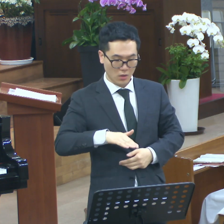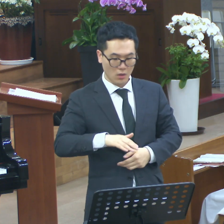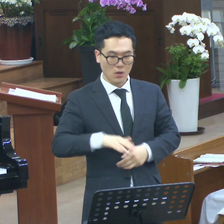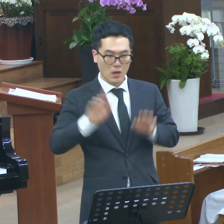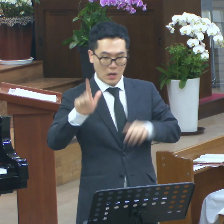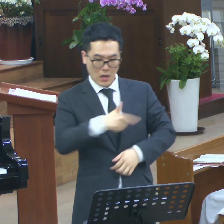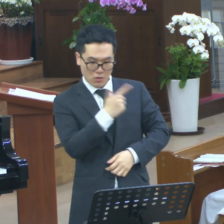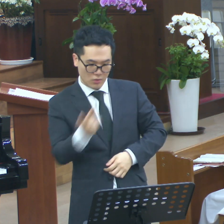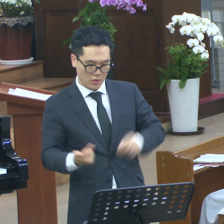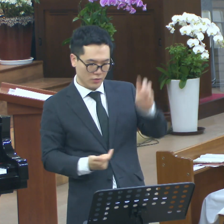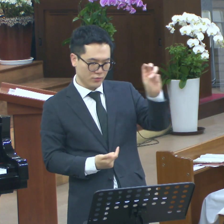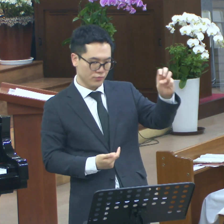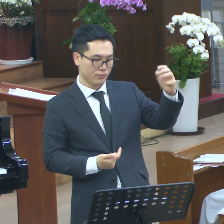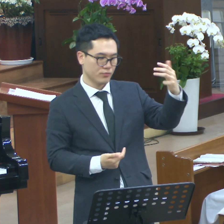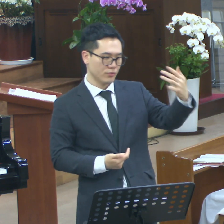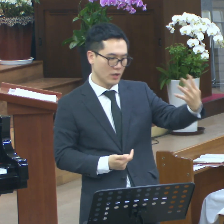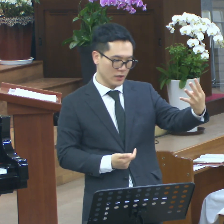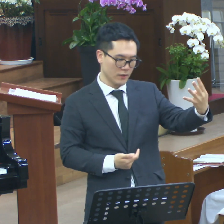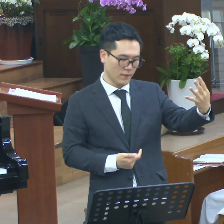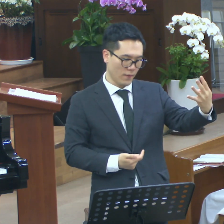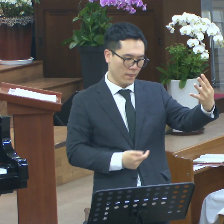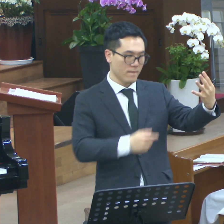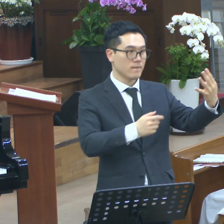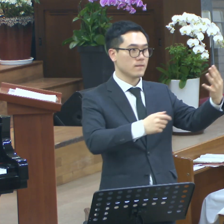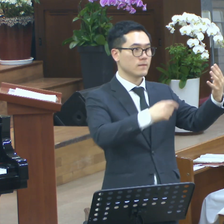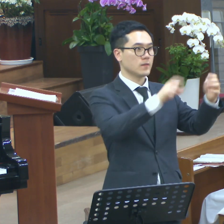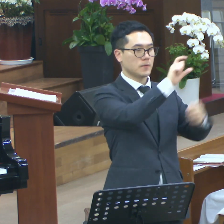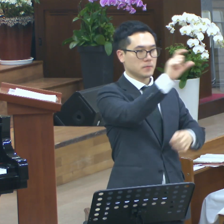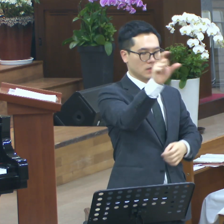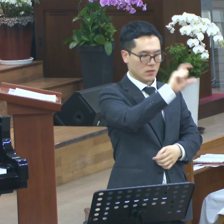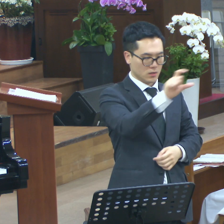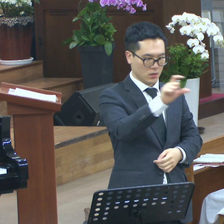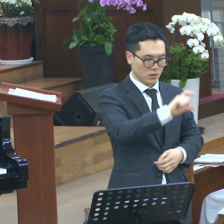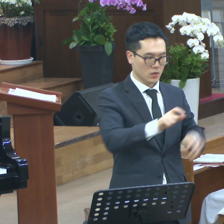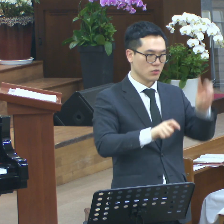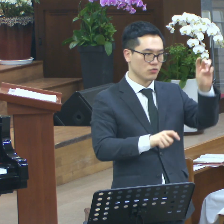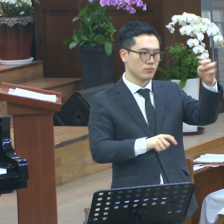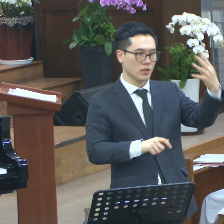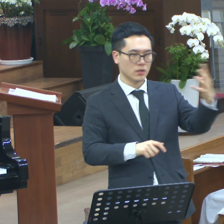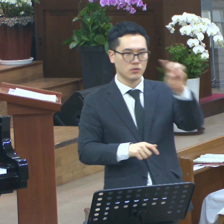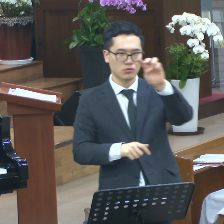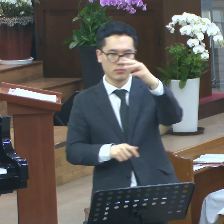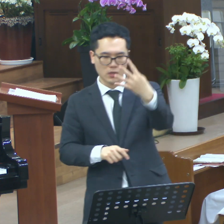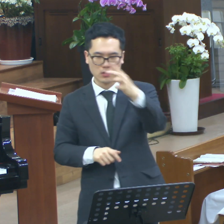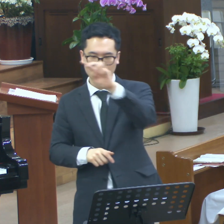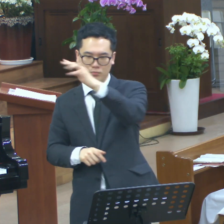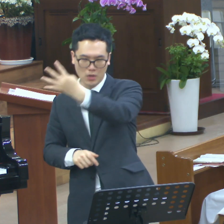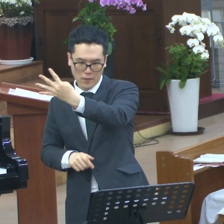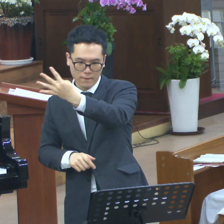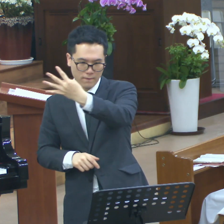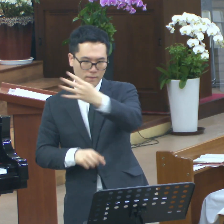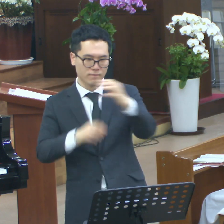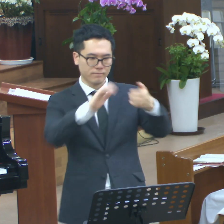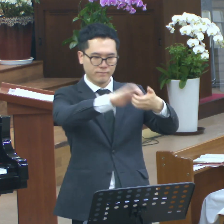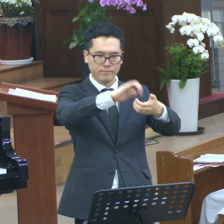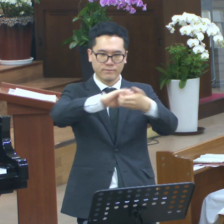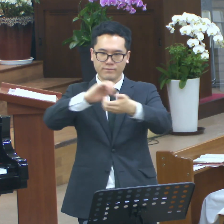24절씩 하라고 지금 큐티인의 진도가 이렇게 빨리 나가는 거예요. 그래서 마음속에 이 말씀을 119편을 더 오래 묵상하고 싶은데